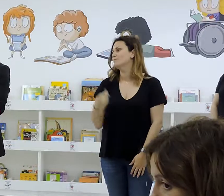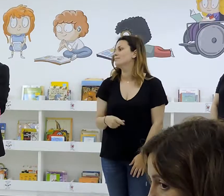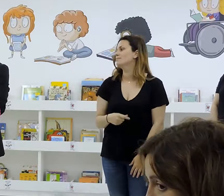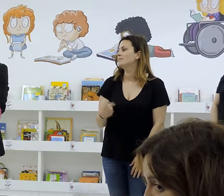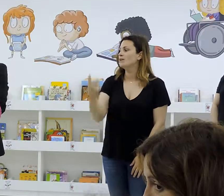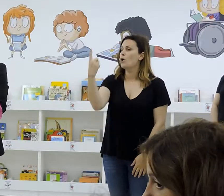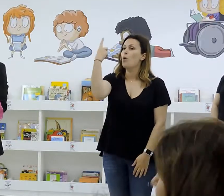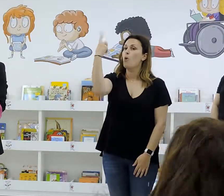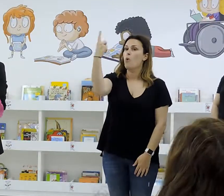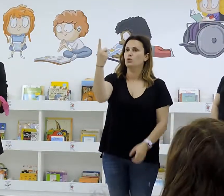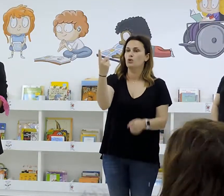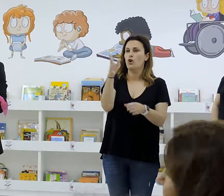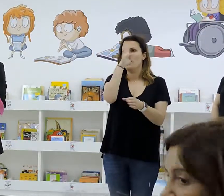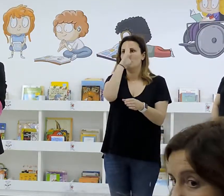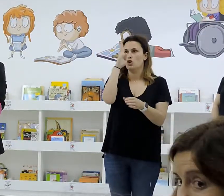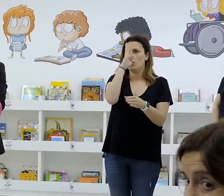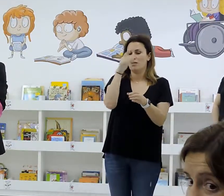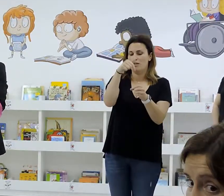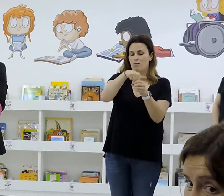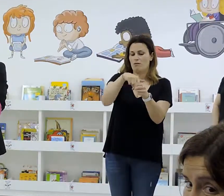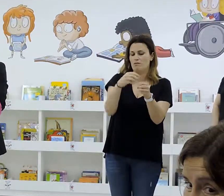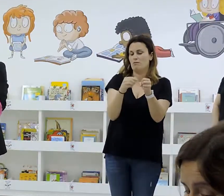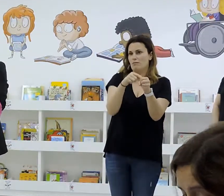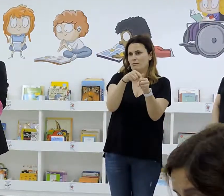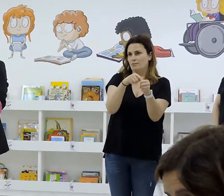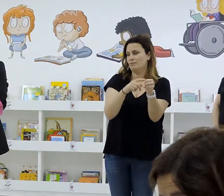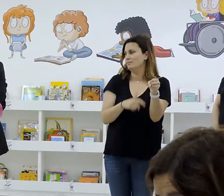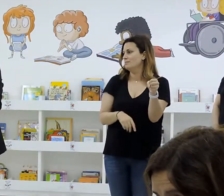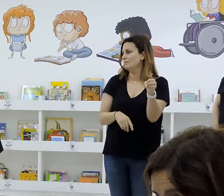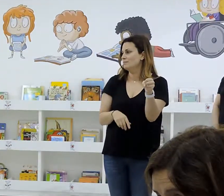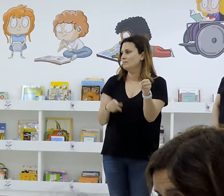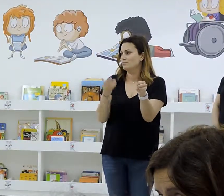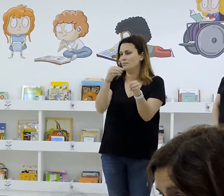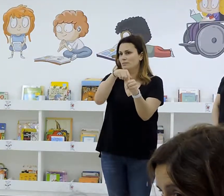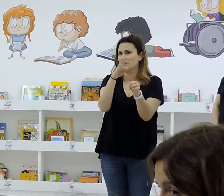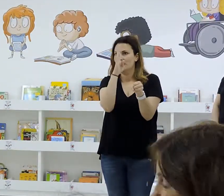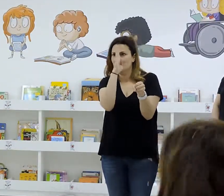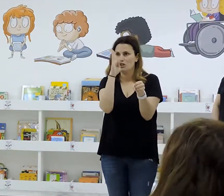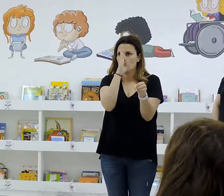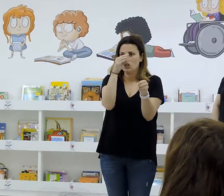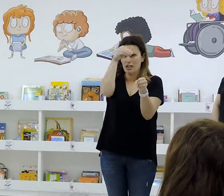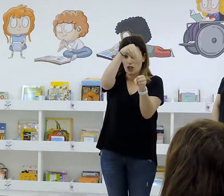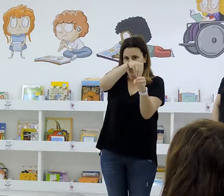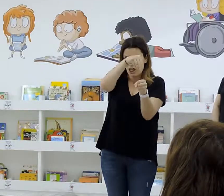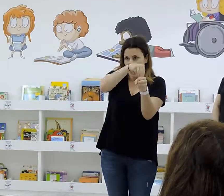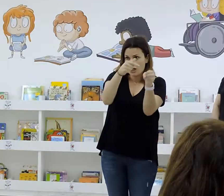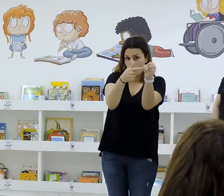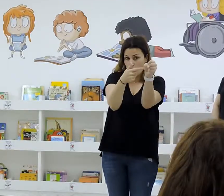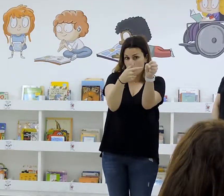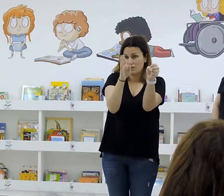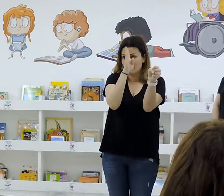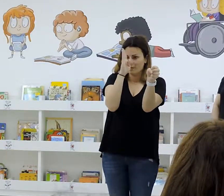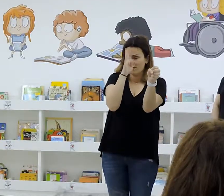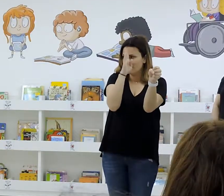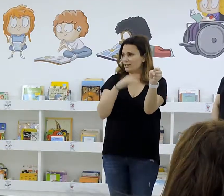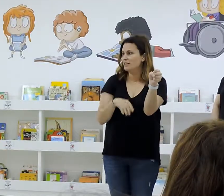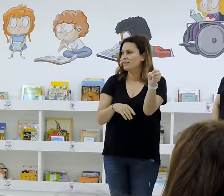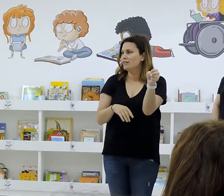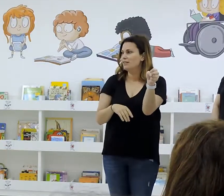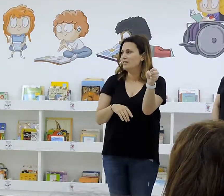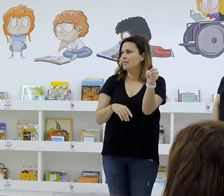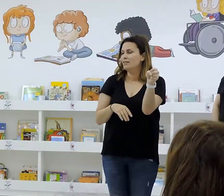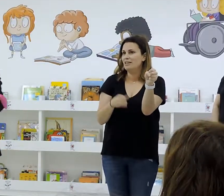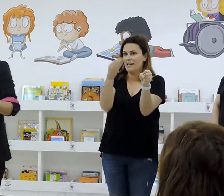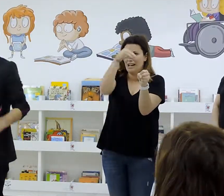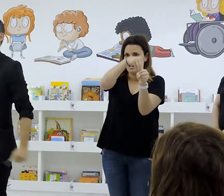Lástima. Un pañuelo hay que esconderlo si queréis hacer este juego de magia, ¿vale? Así que lo escondéis dentro de la mano,